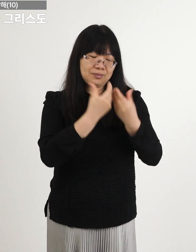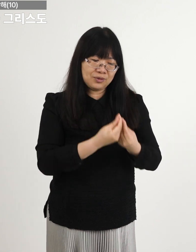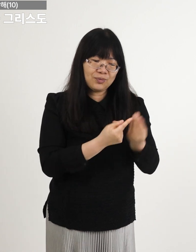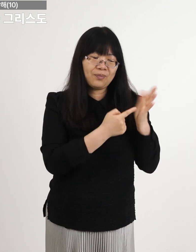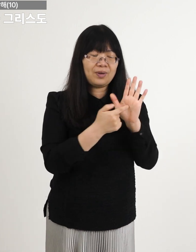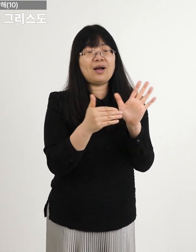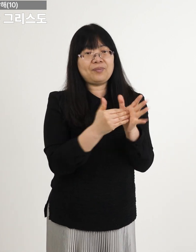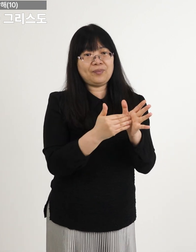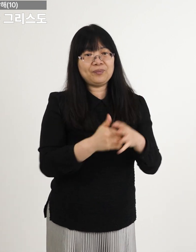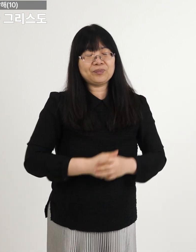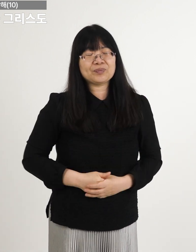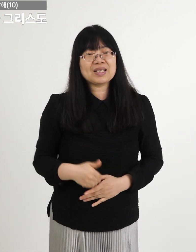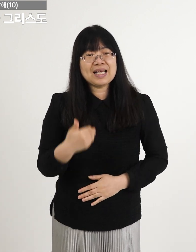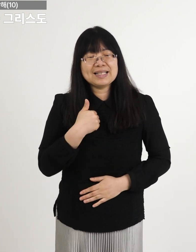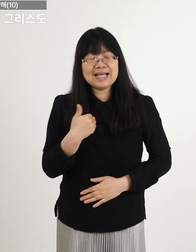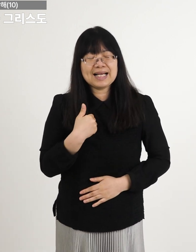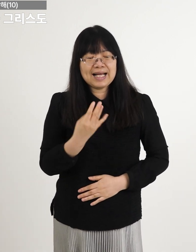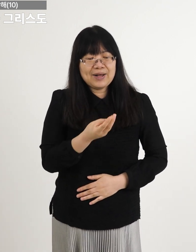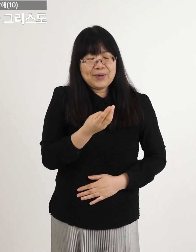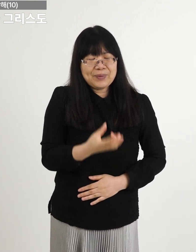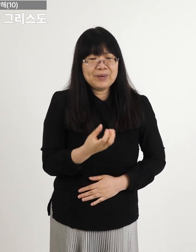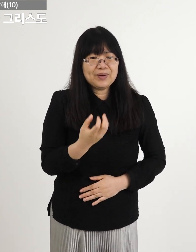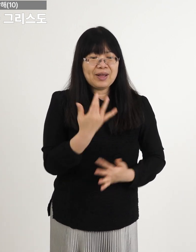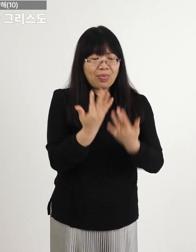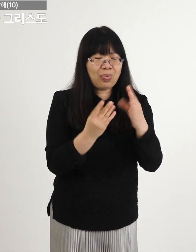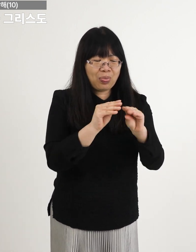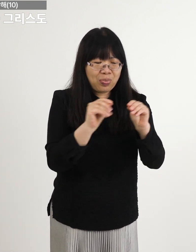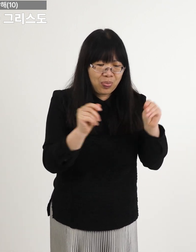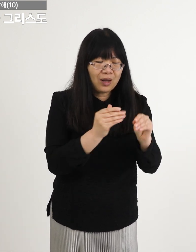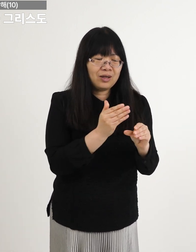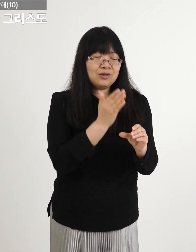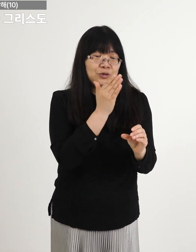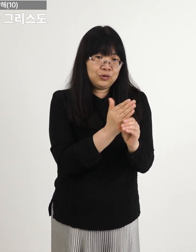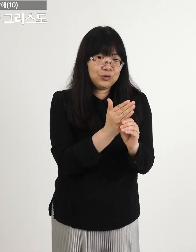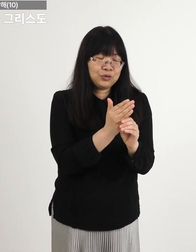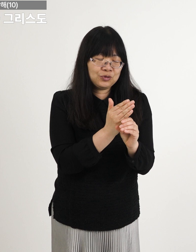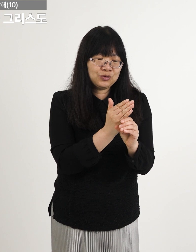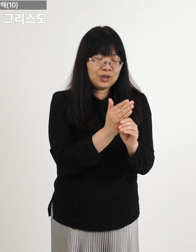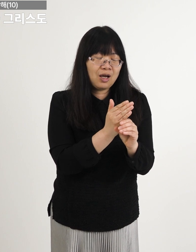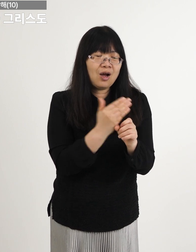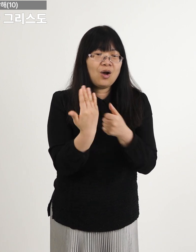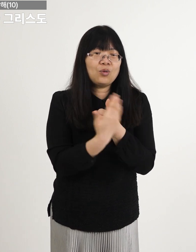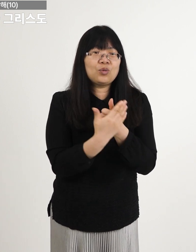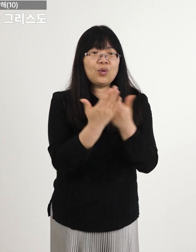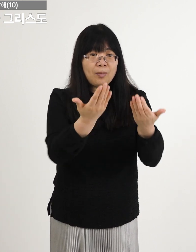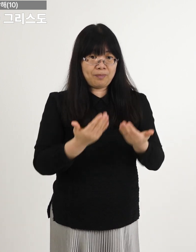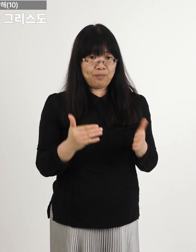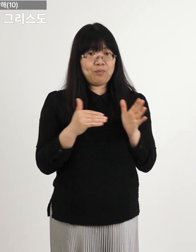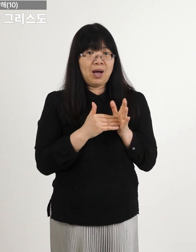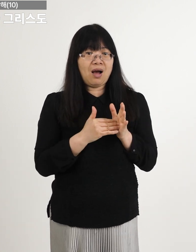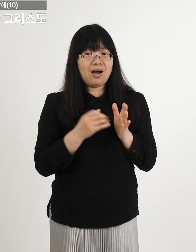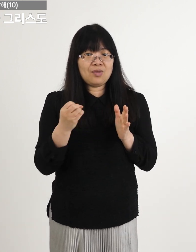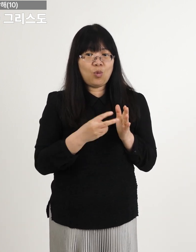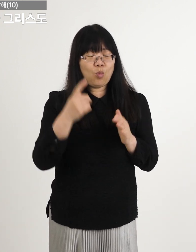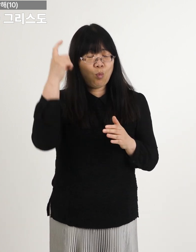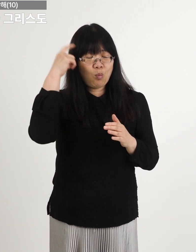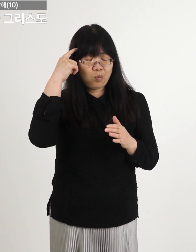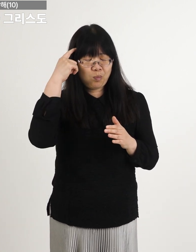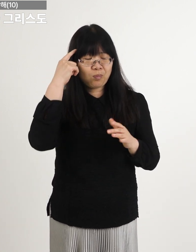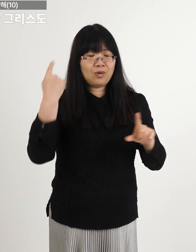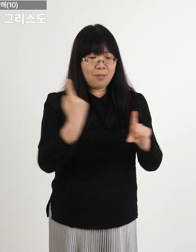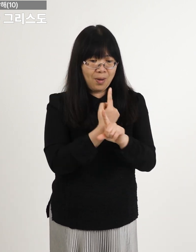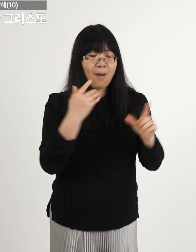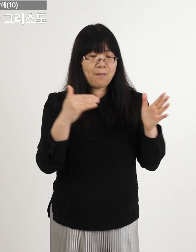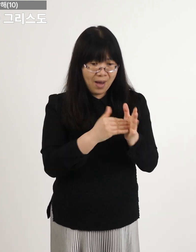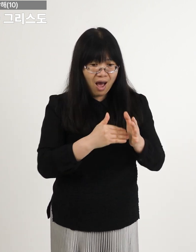내가 그 티끌과 재 가운데에서 뭐 한대요? 위로를 받았고 생각을